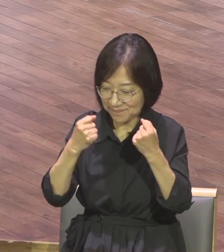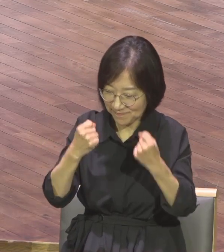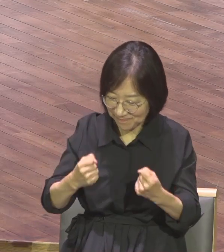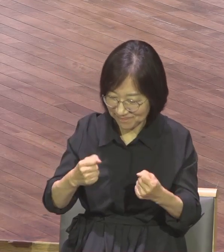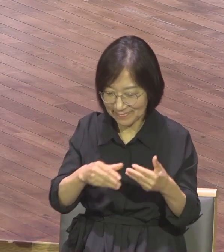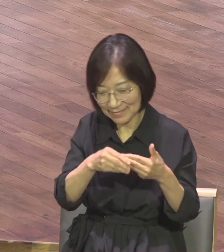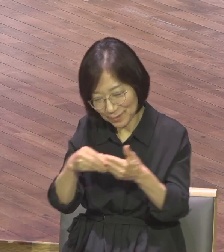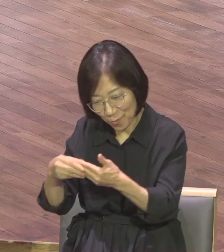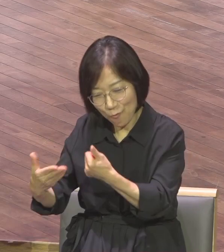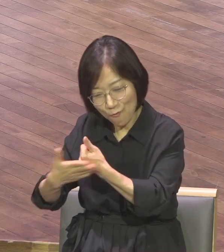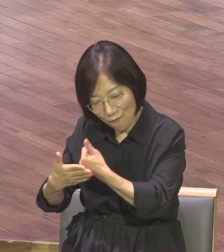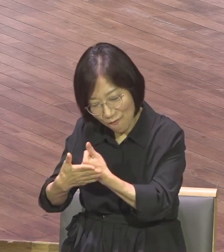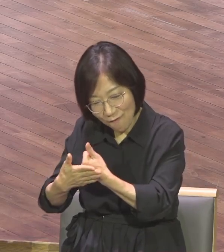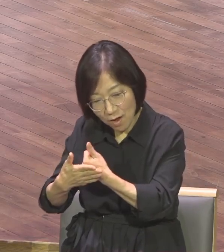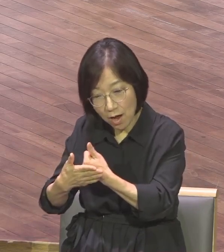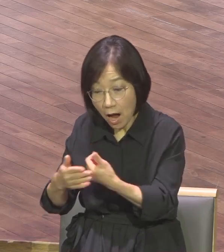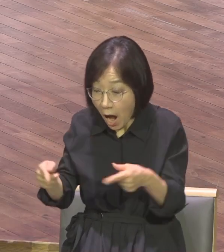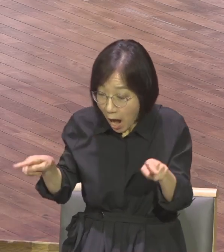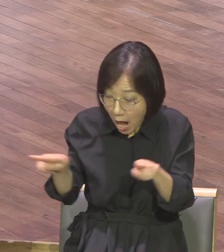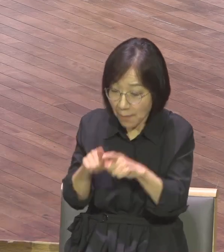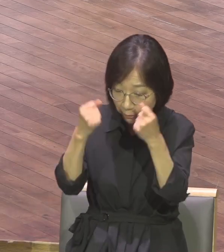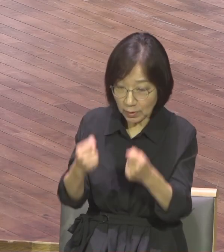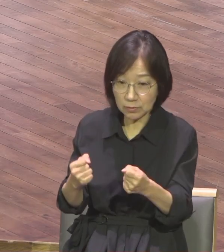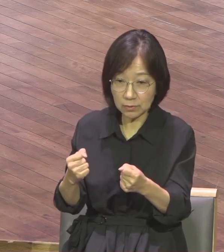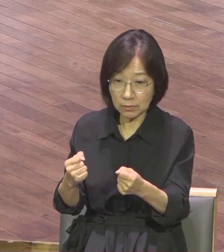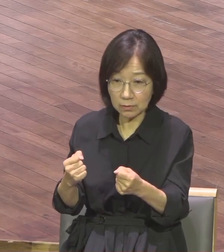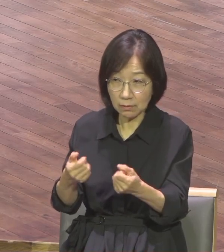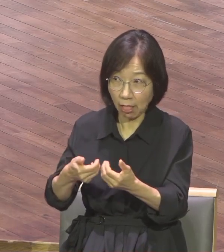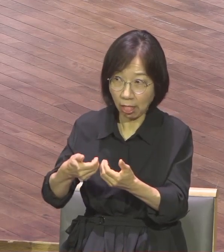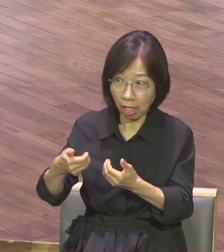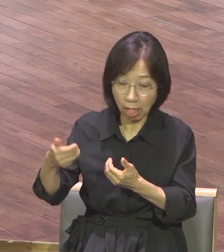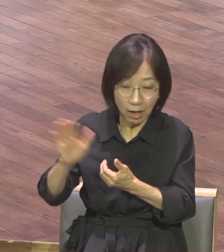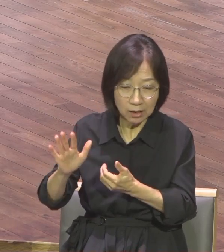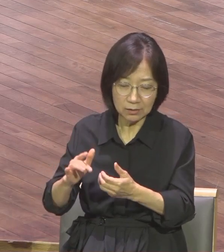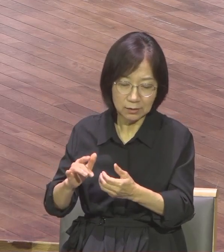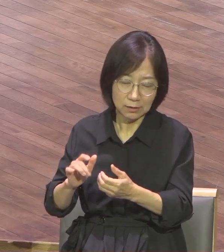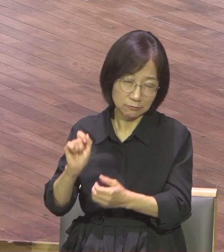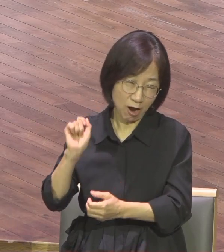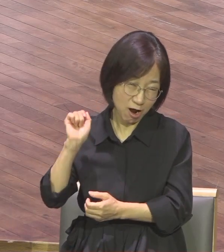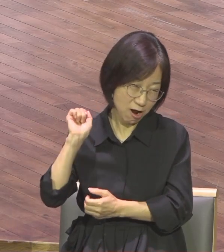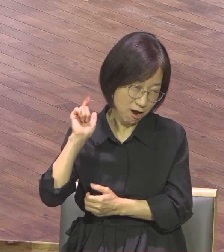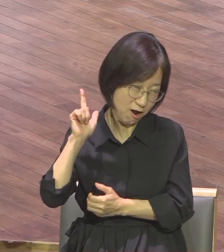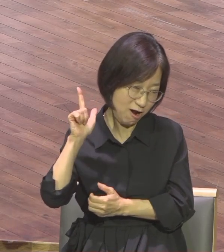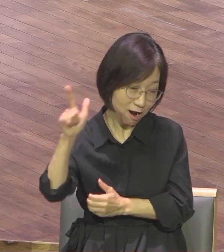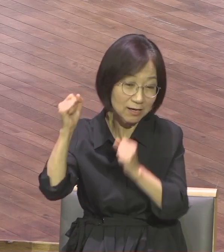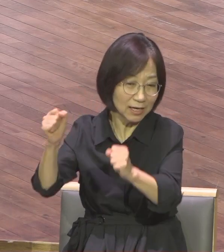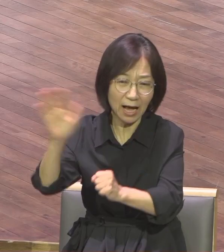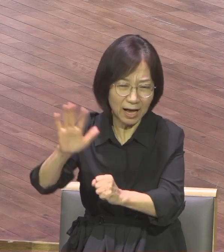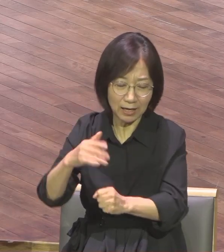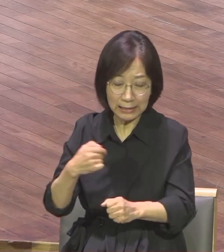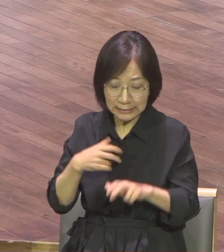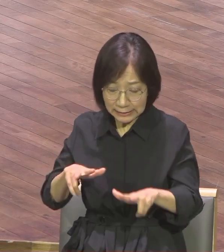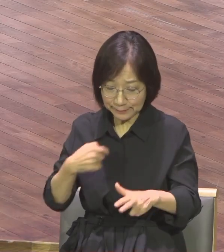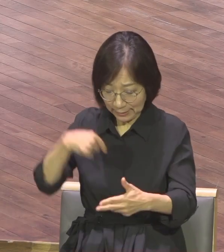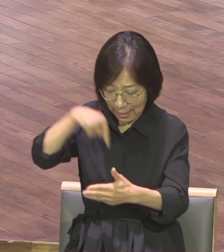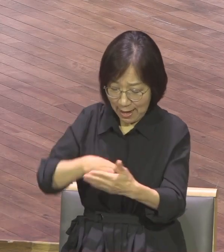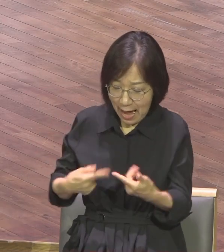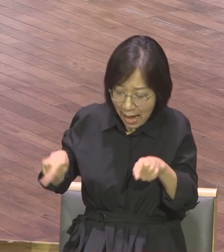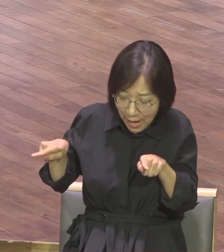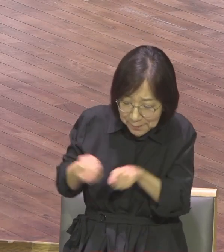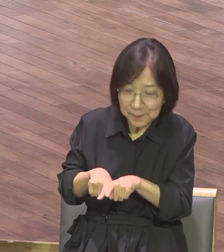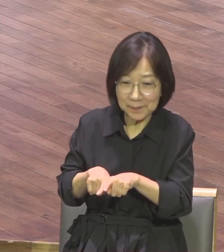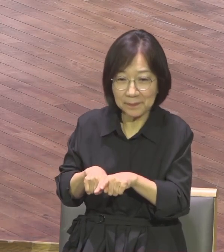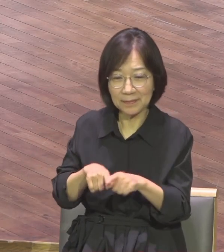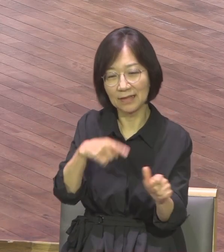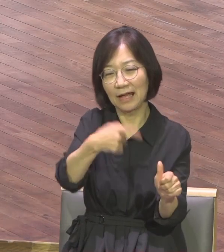지금 함께 계신다. 위트 함께 계신다 지금. 구말리 정청에 쫙 멀리 있는 게 아니에요.